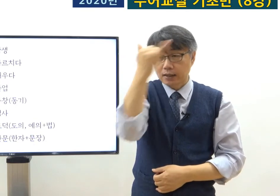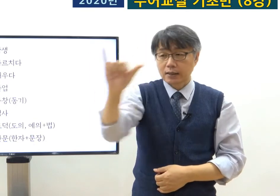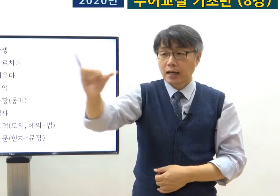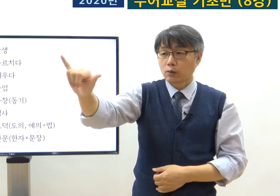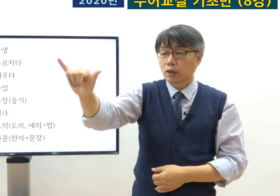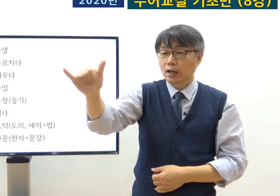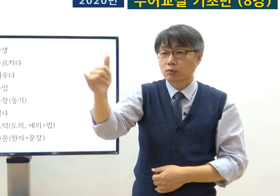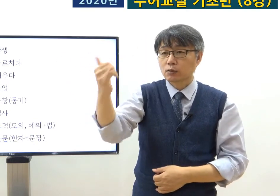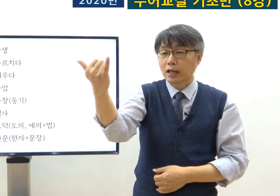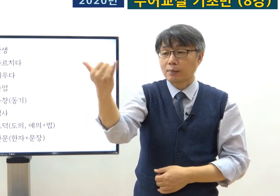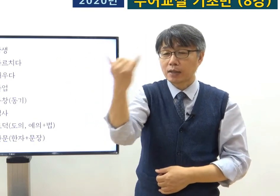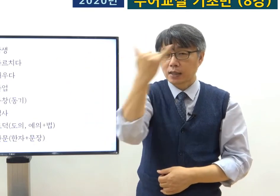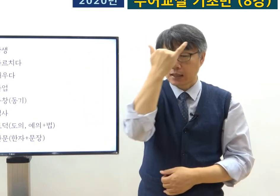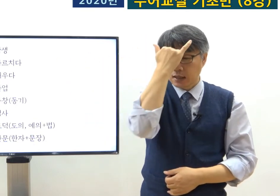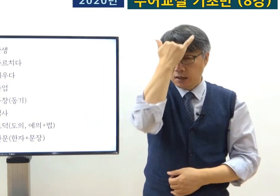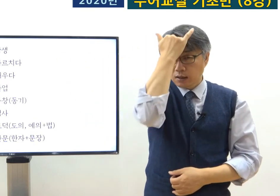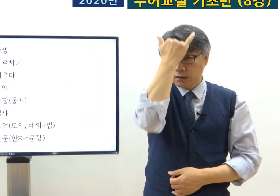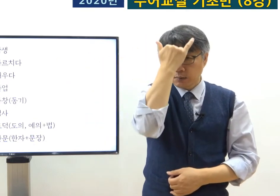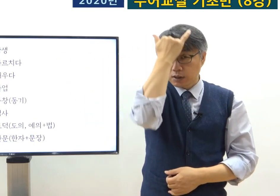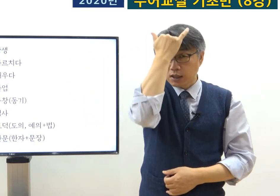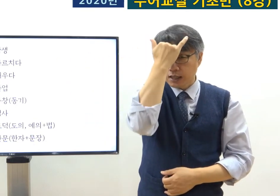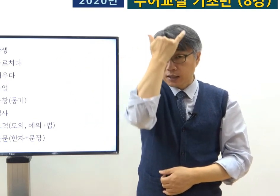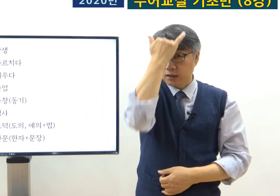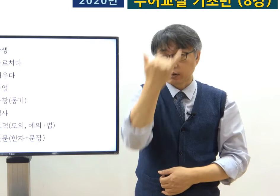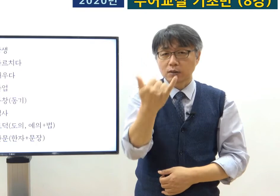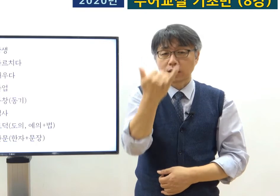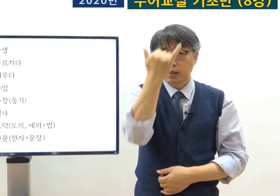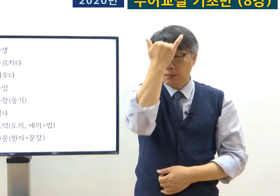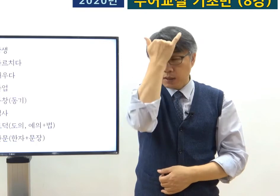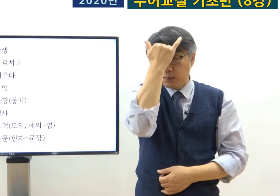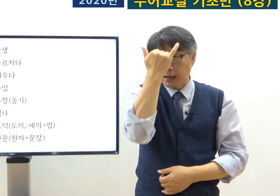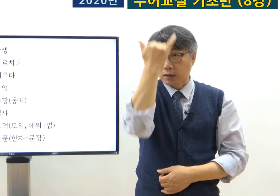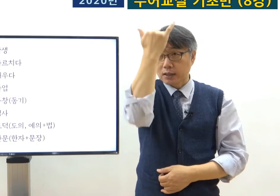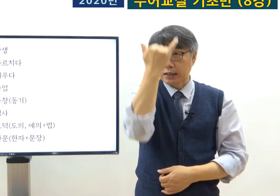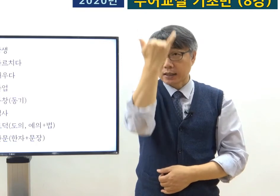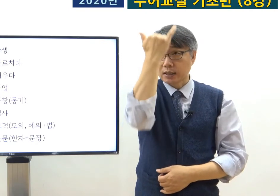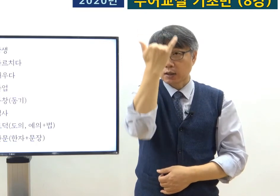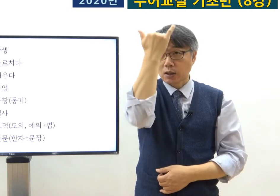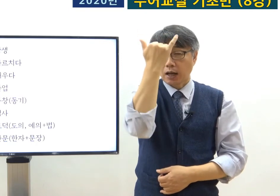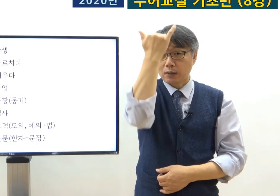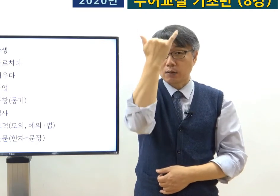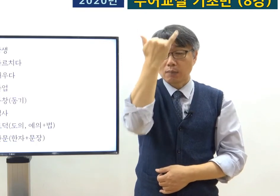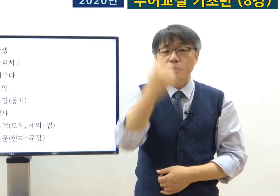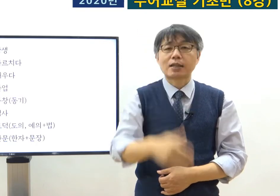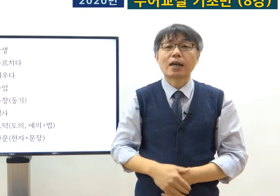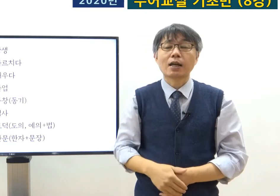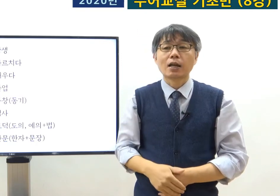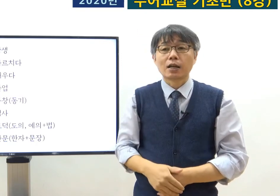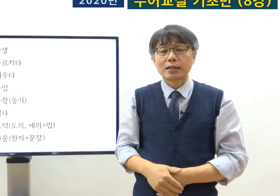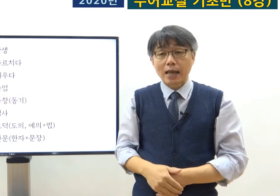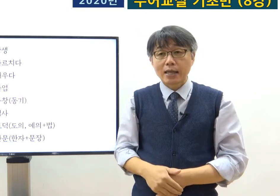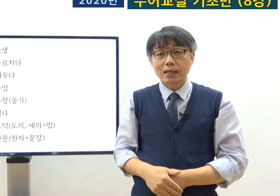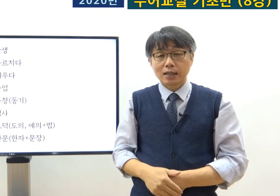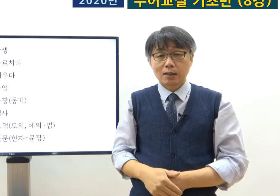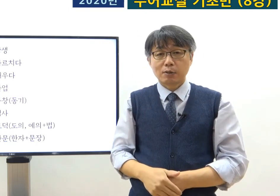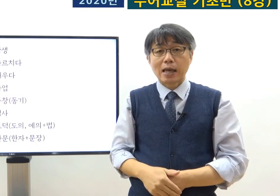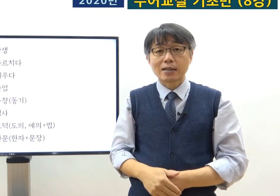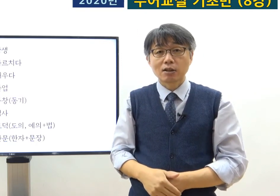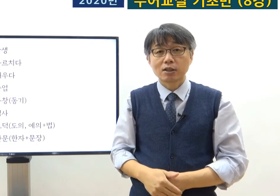자 이렇게 해가지고 사람이 이제 뭐 지켜야 되는 것들을 이게 이마에 이렇게 살짝 이렇게 아래 위로 하면 이게 예의, 뭐 예절 이런